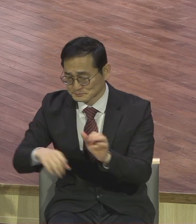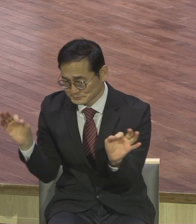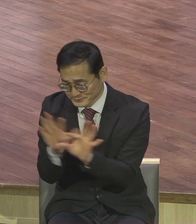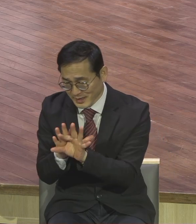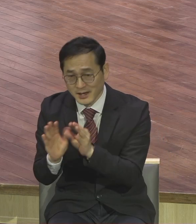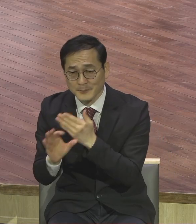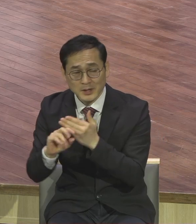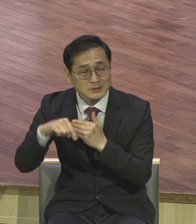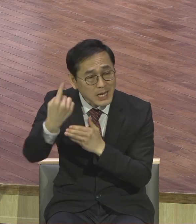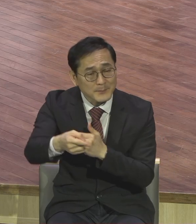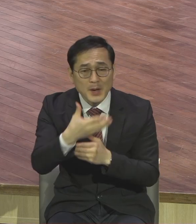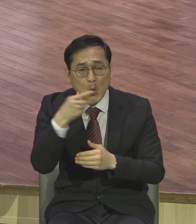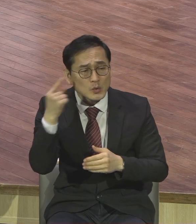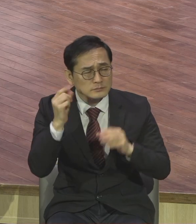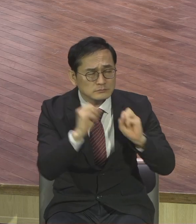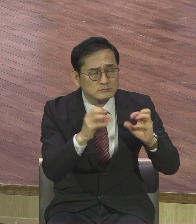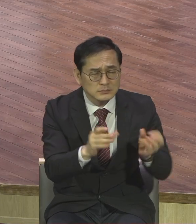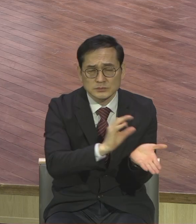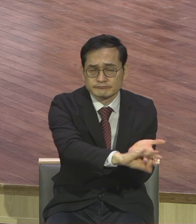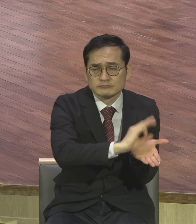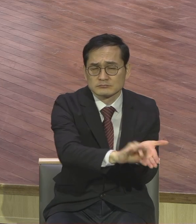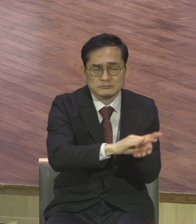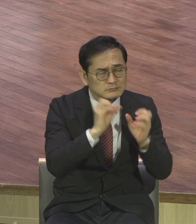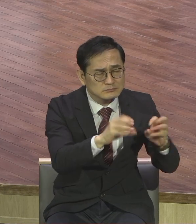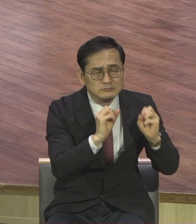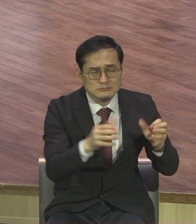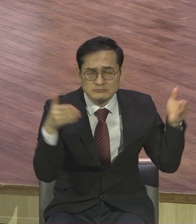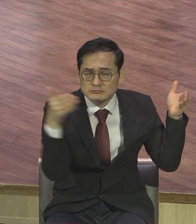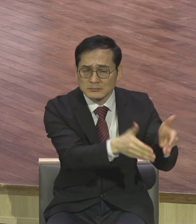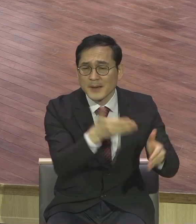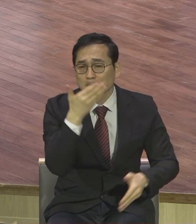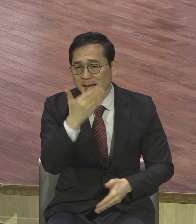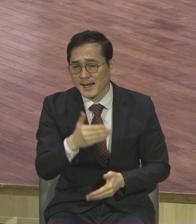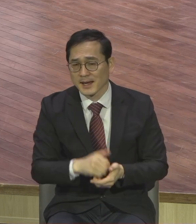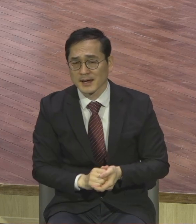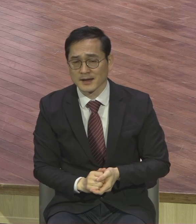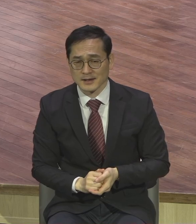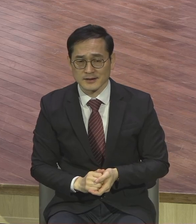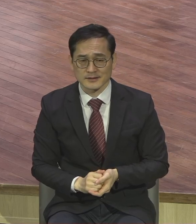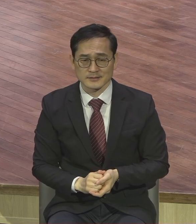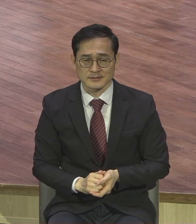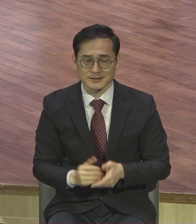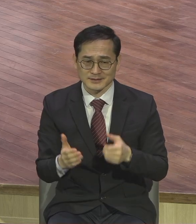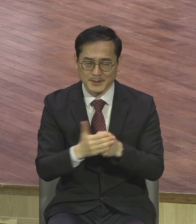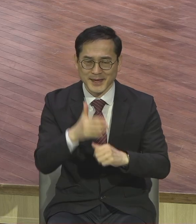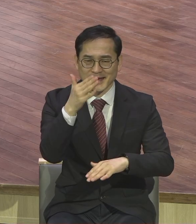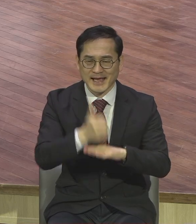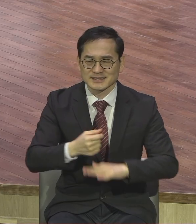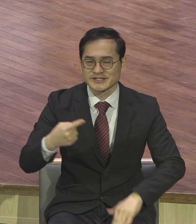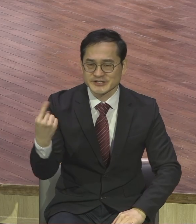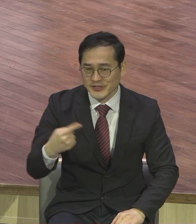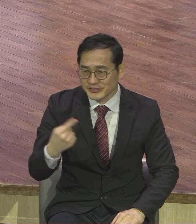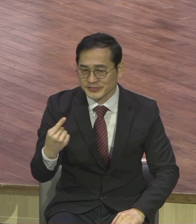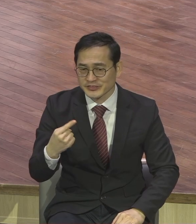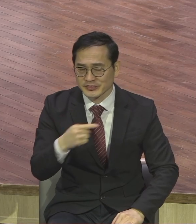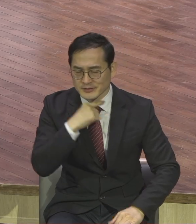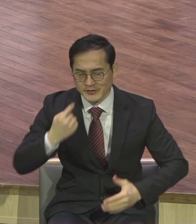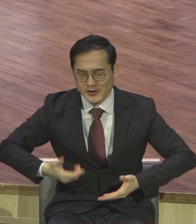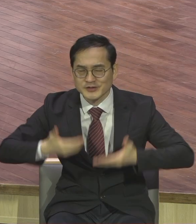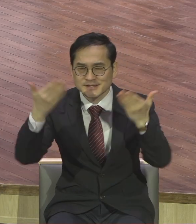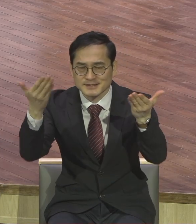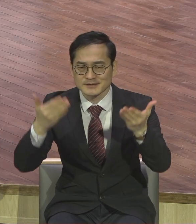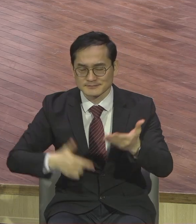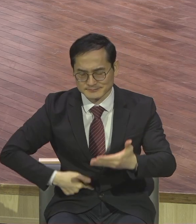하나님의 일을 할 수가 있기 때문에 우리 영국교회 모든 성도들은 라스트 천 이 헌신의